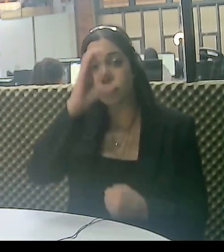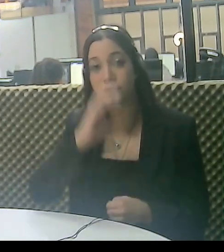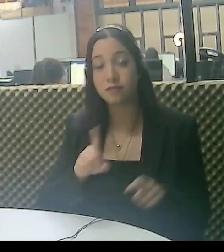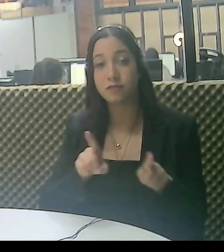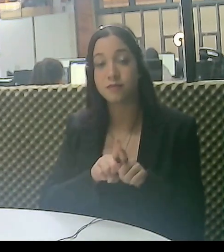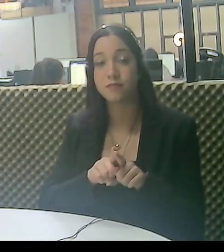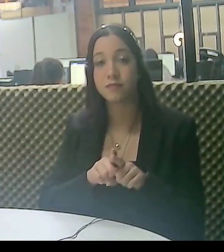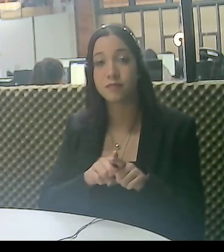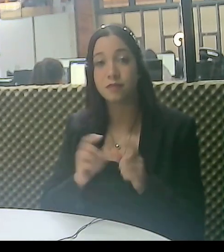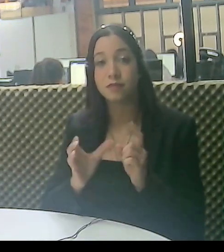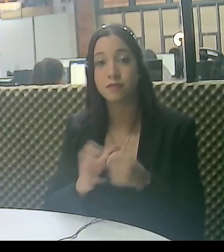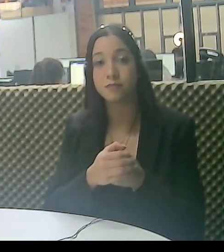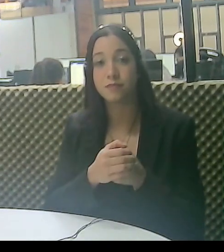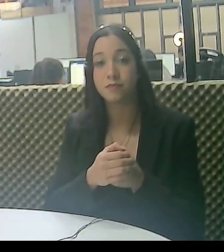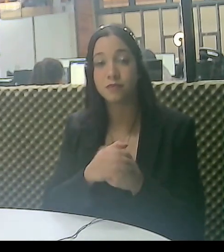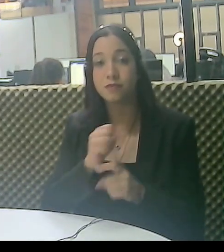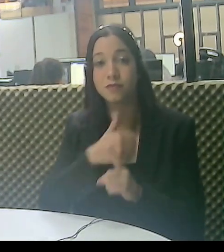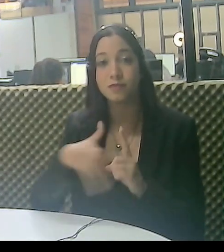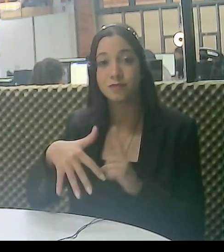Defesa Social.